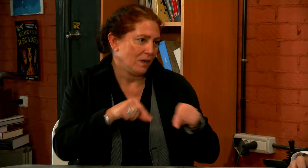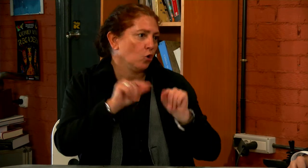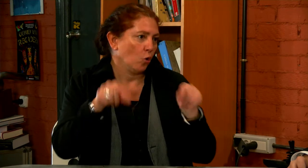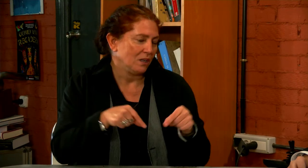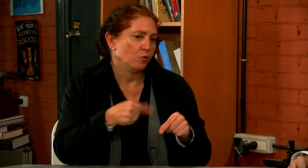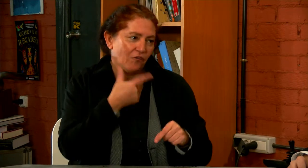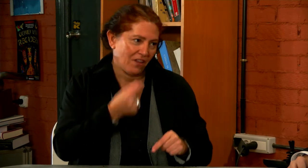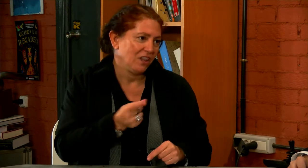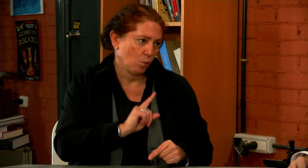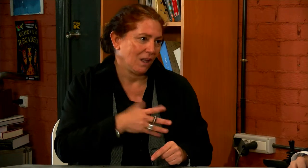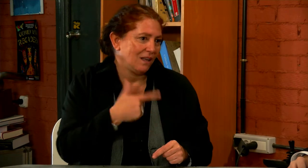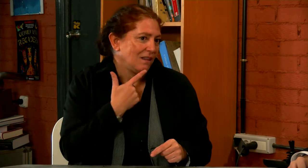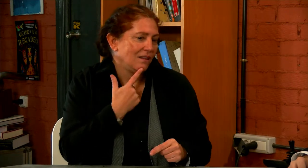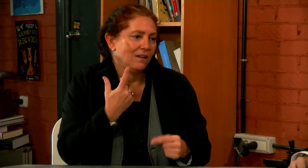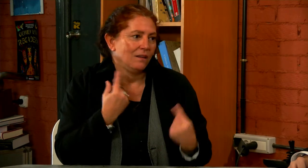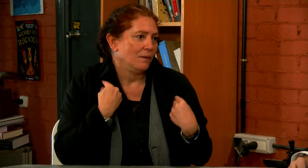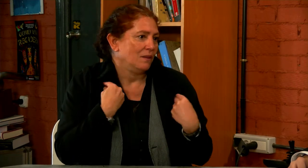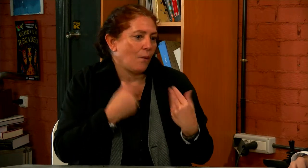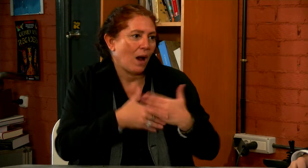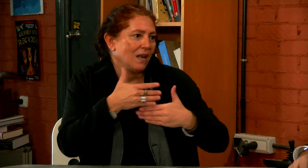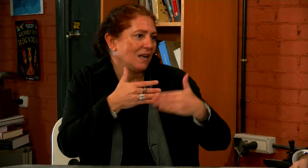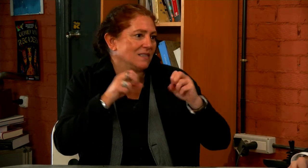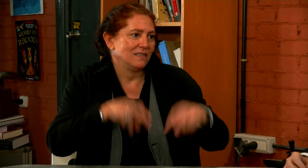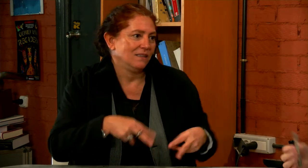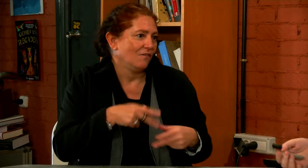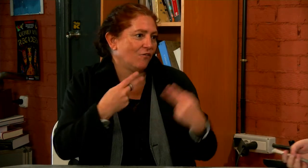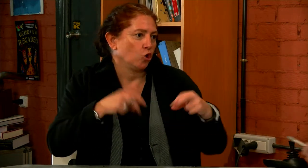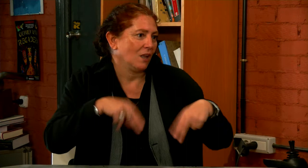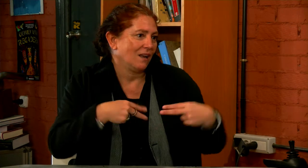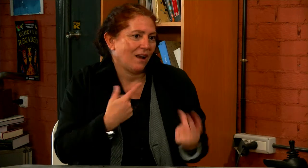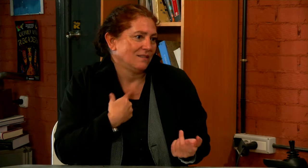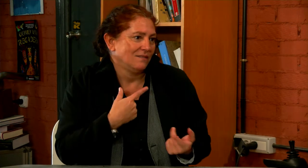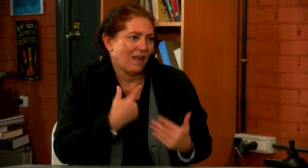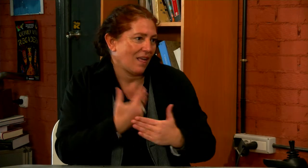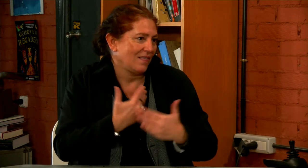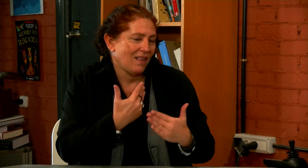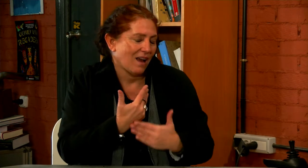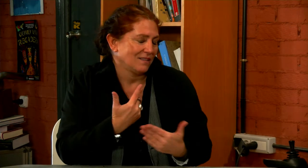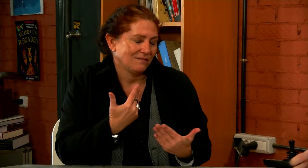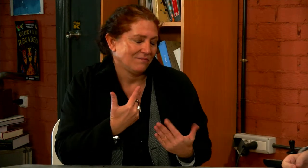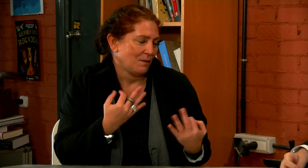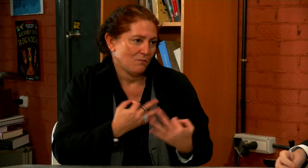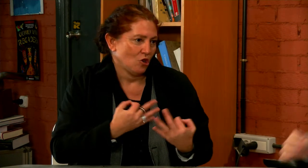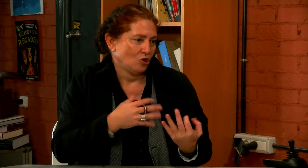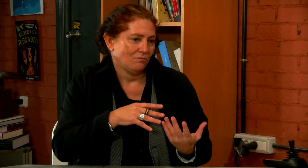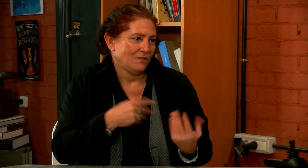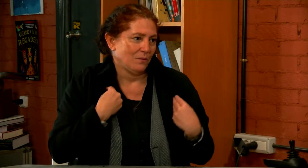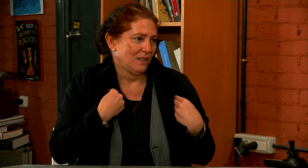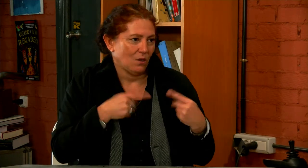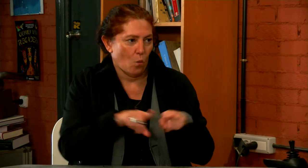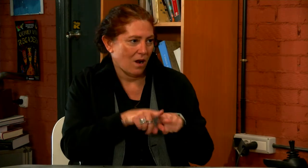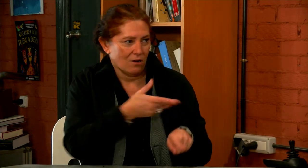están escolarizados no hay ningún problema porque hay convenios, pero los adultos, la formación superior es imposible, es porque el día a día pues es